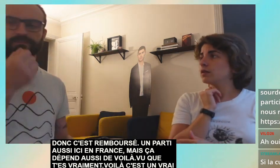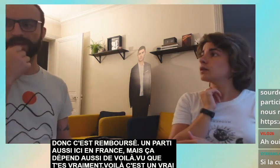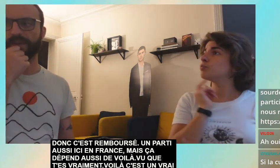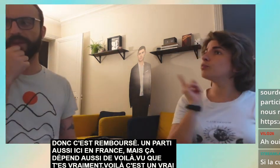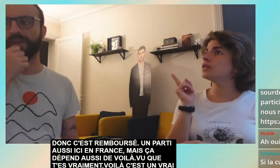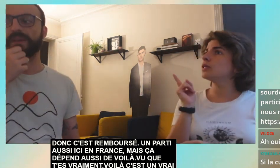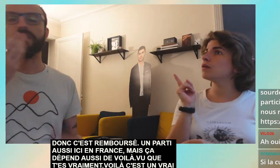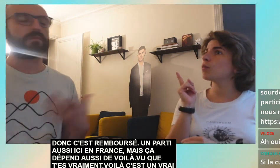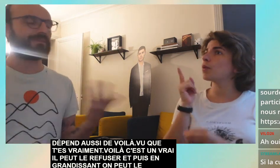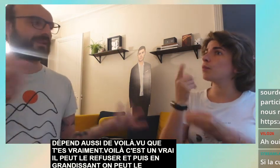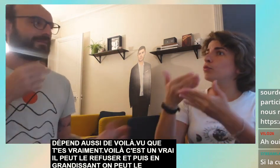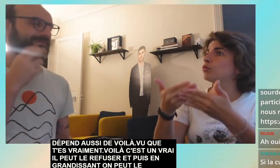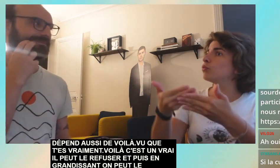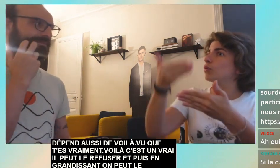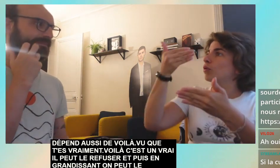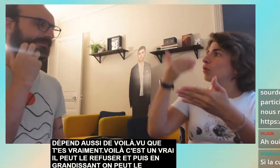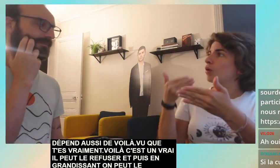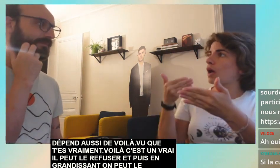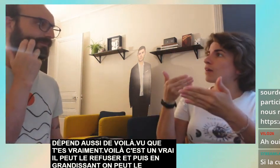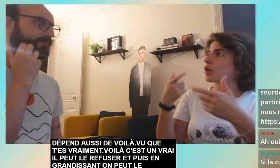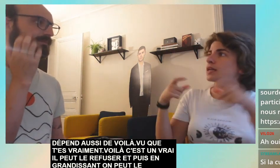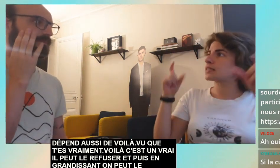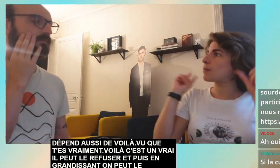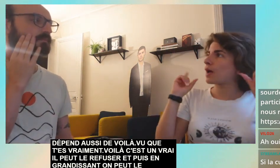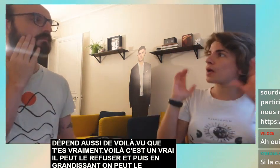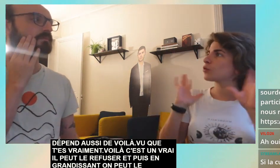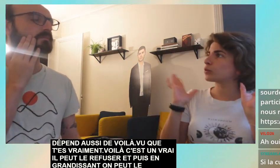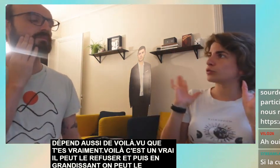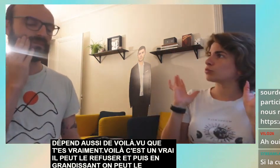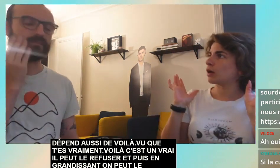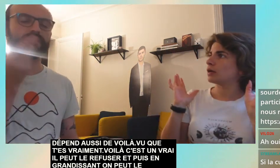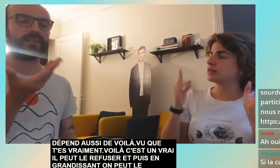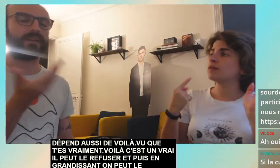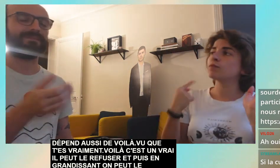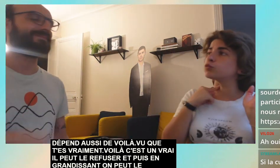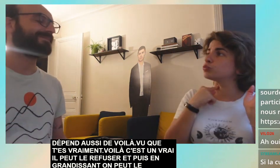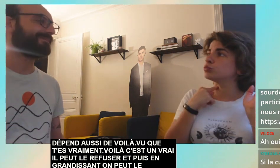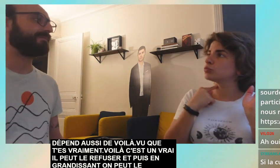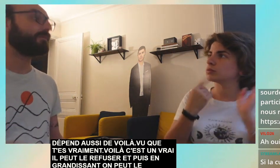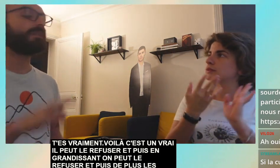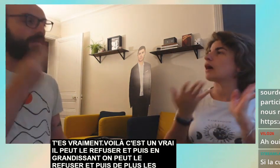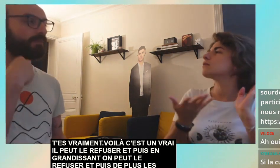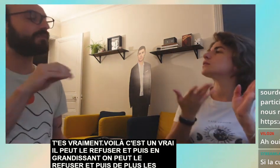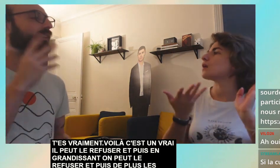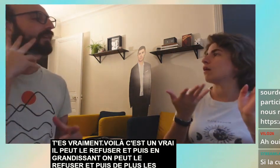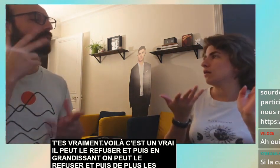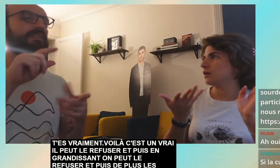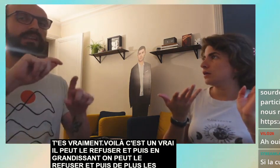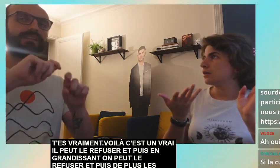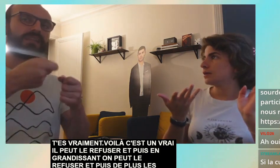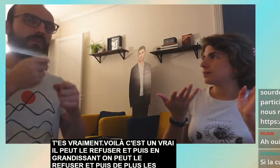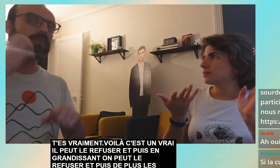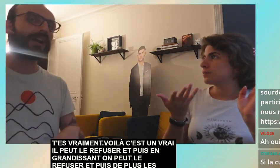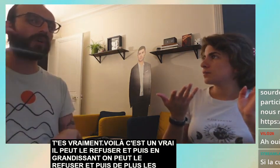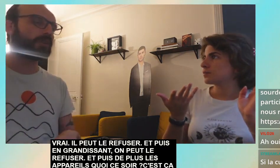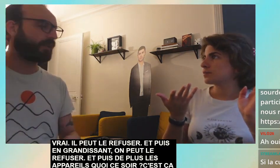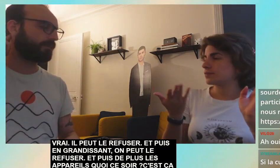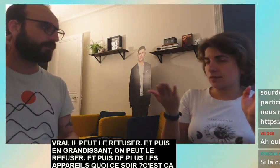Et puis, on ne peut plus avoir les appareils que ce soit. C'est ça. Oui, ça. en plus, voilà, ça, en fait, ça détruit la cochlée.